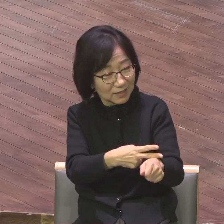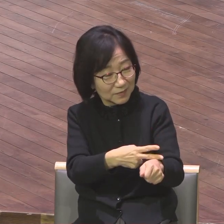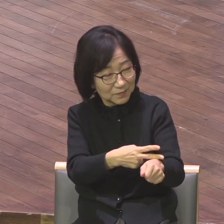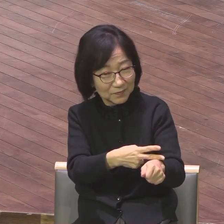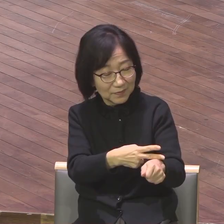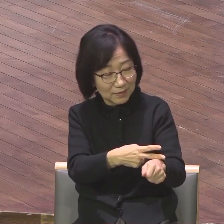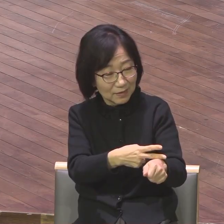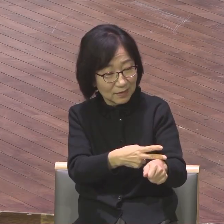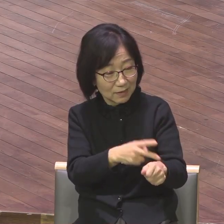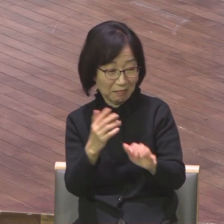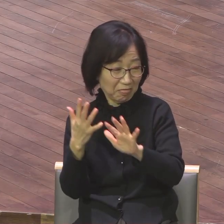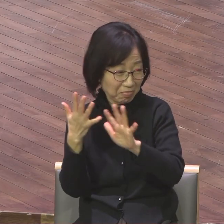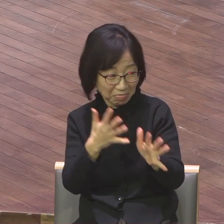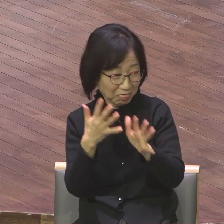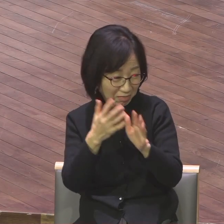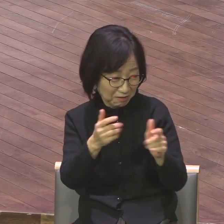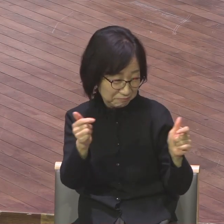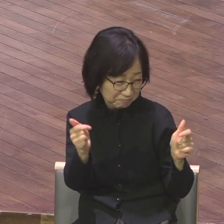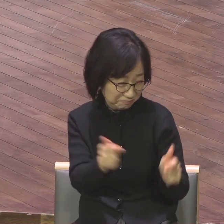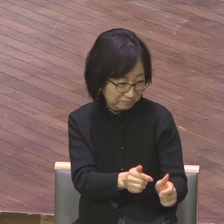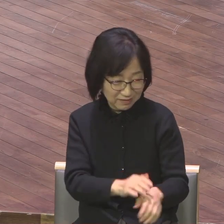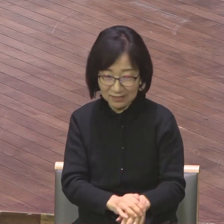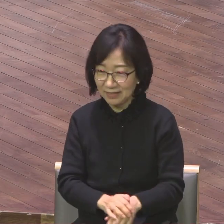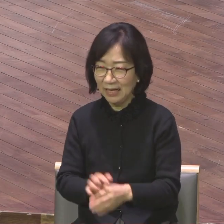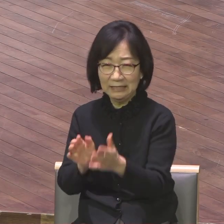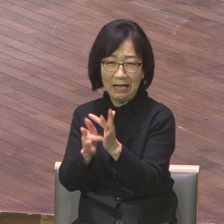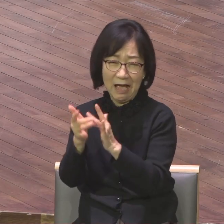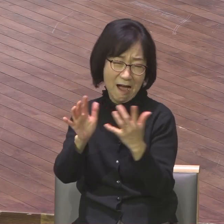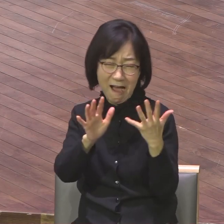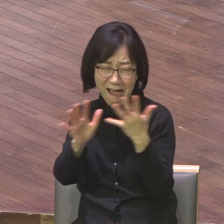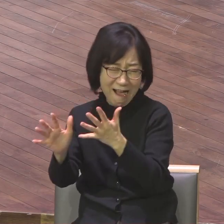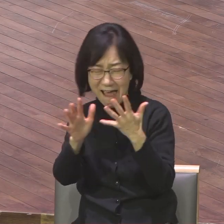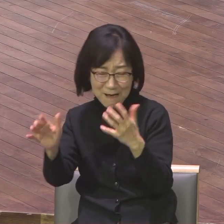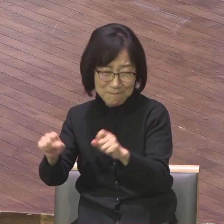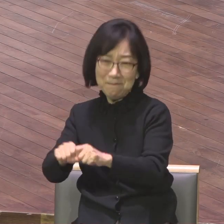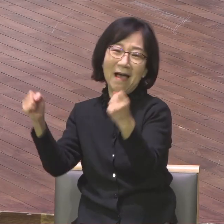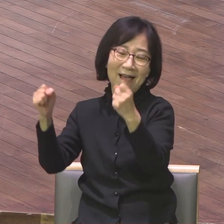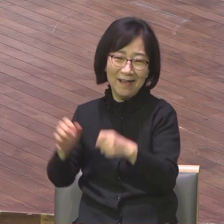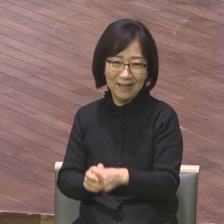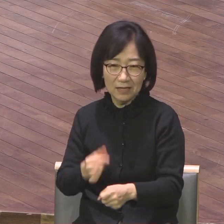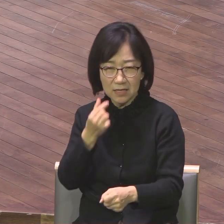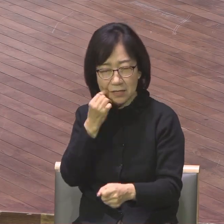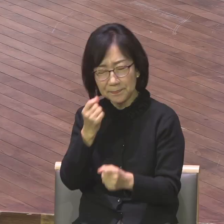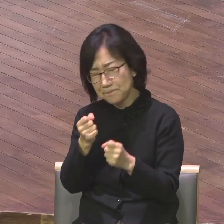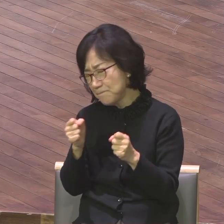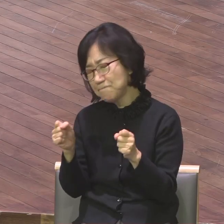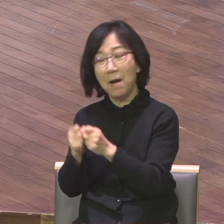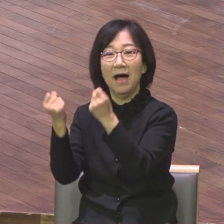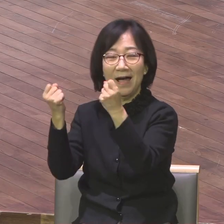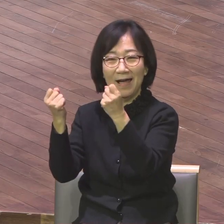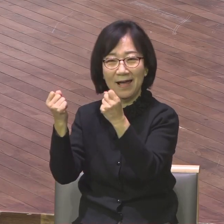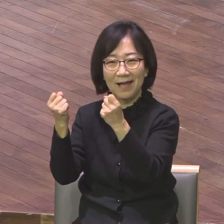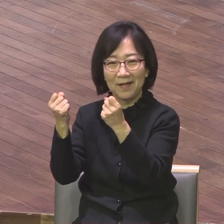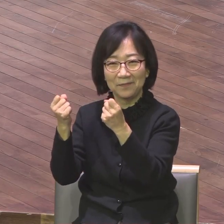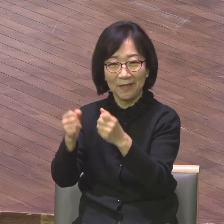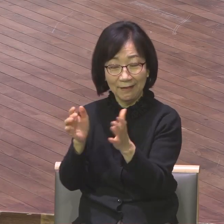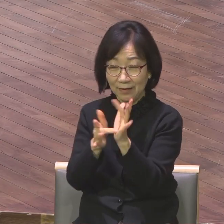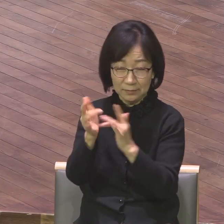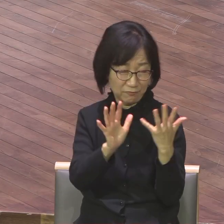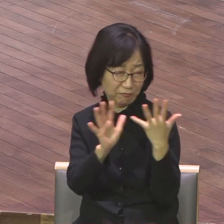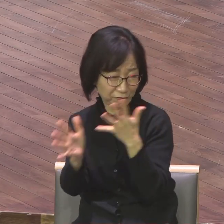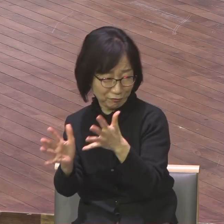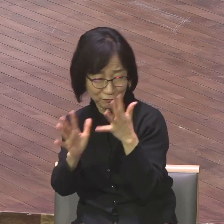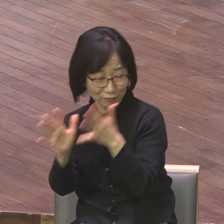지금 예수가 훨씬 더 인기가 좋아. 지금 사람들이 너희 선생 앞으로 가던 사람들이 다 지금 전부 다 예수인